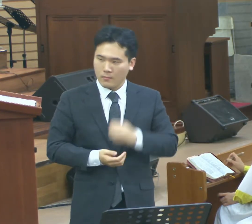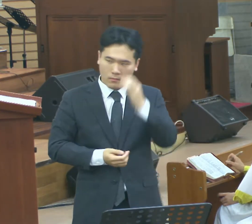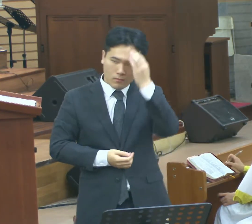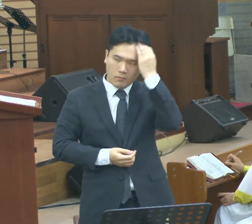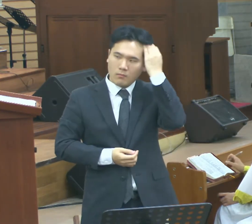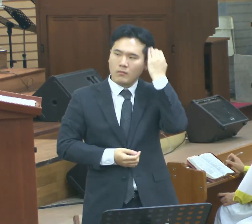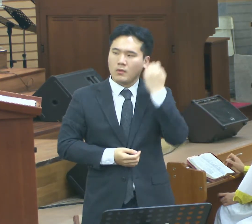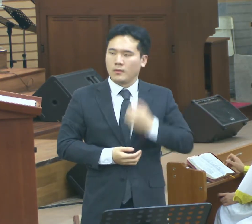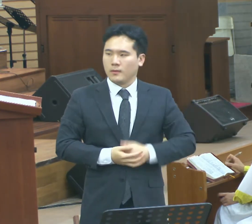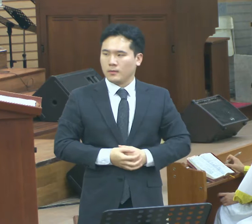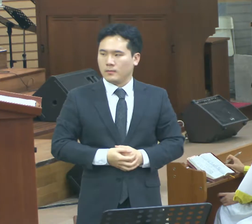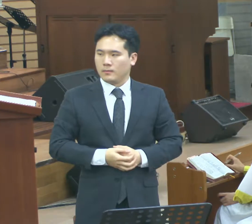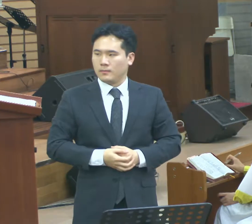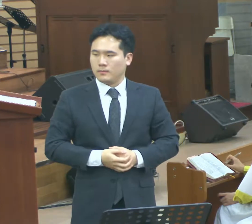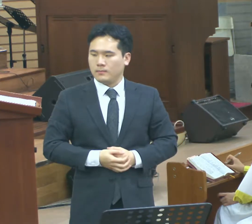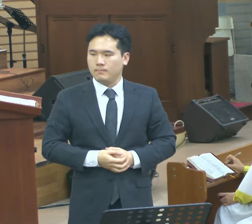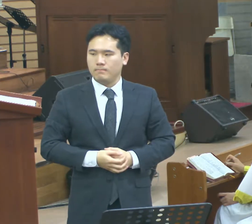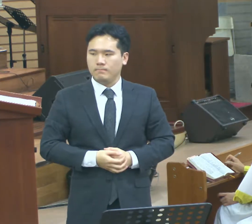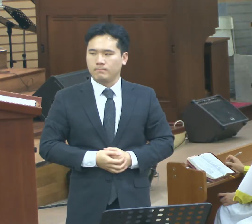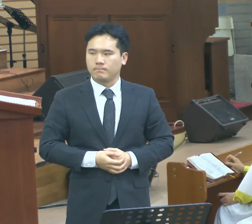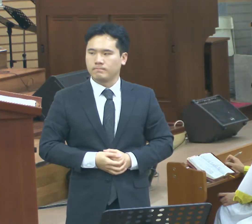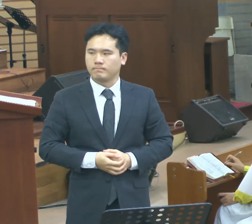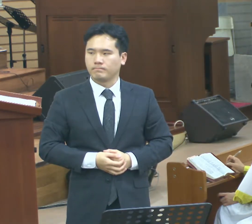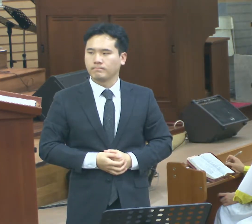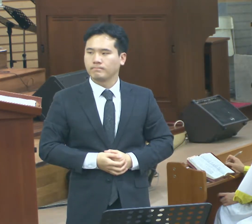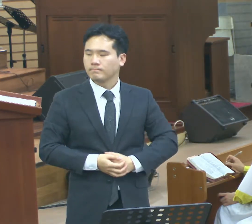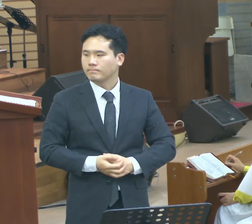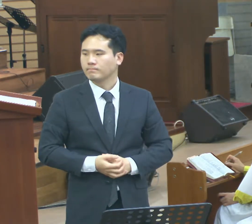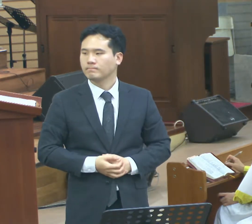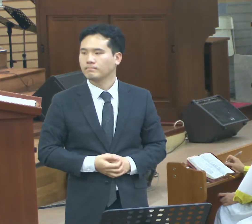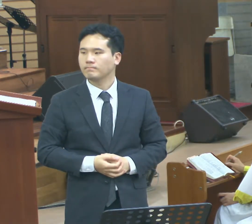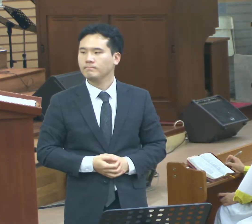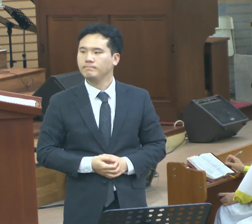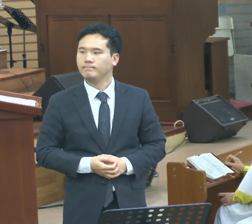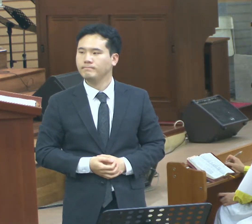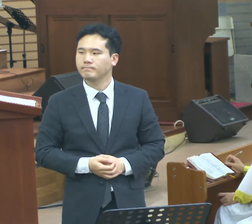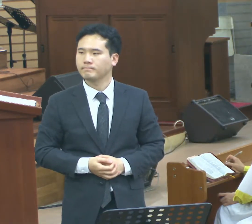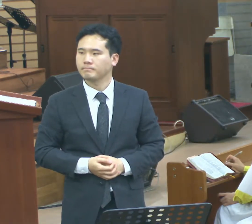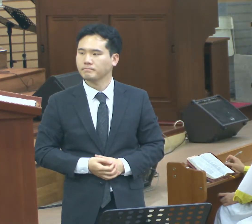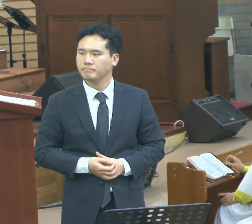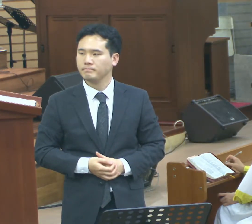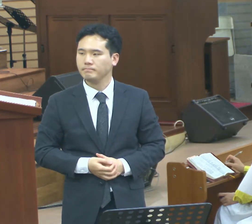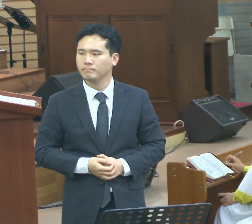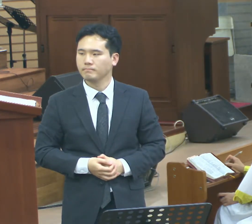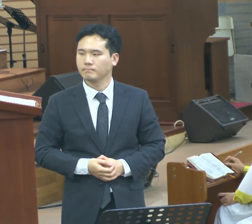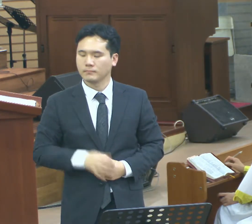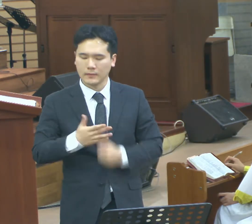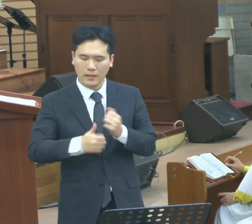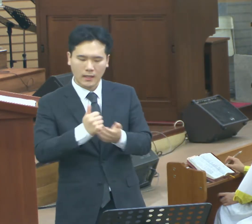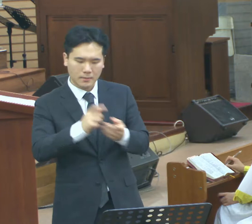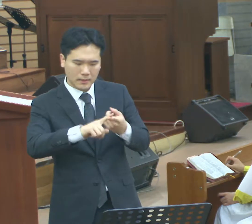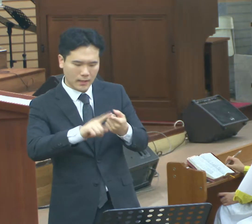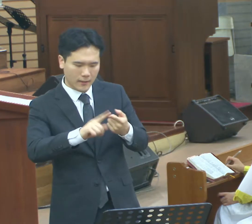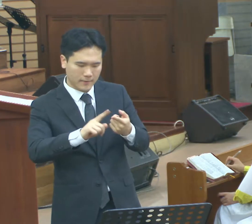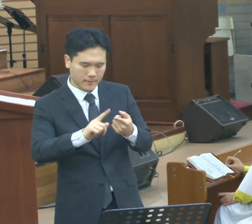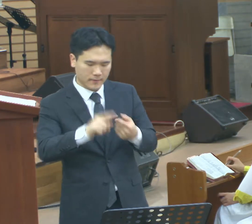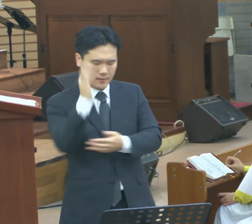말씀드리고 있는데 여러분이 복받을 얘기죠. 근데 하나님에 대한 1차적인 말씀이기 때문에